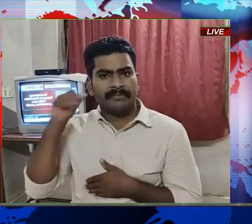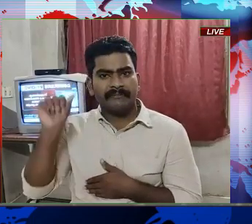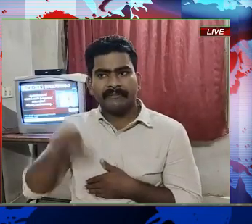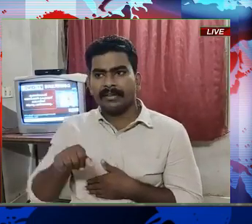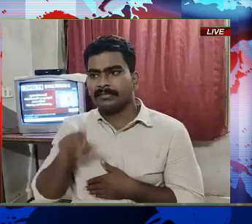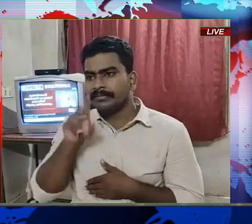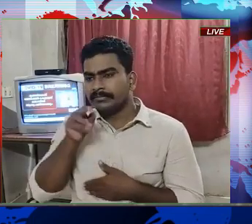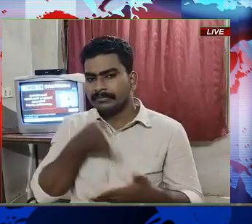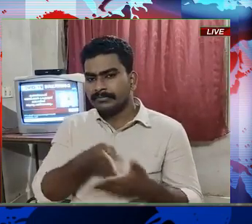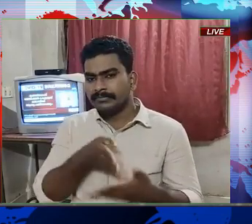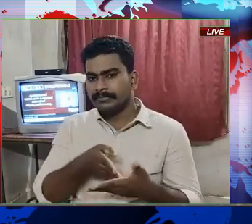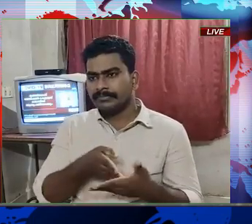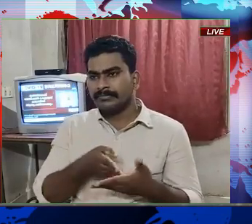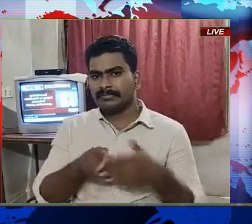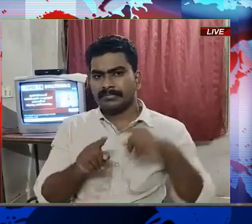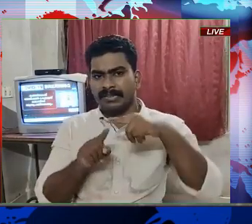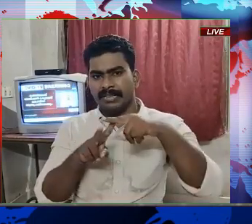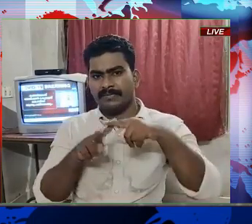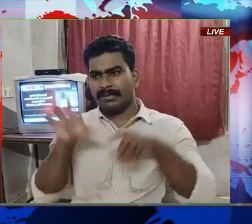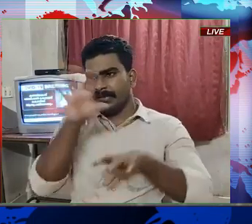ചിന്തിക്കാവുന്നതാണ്.